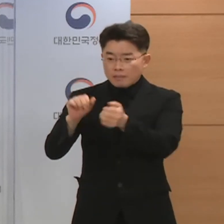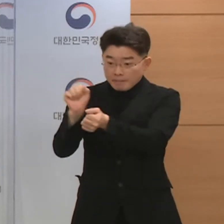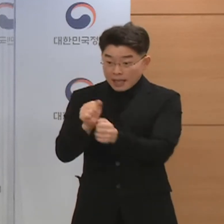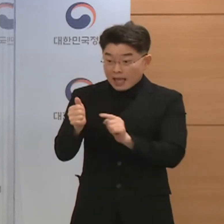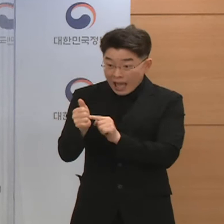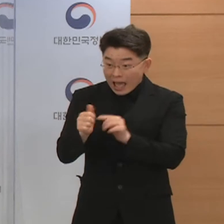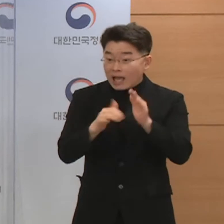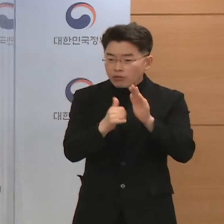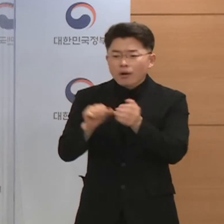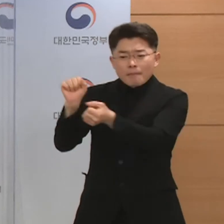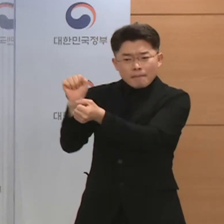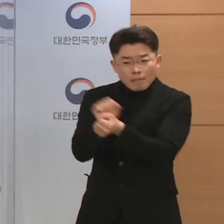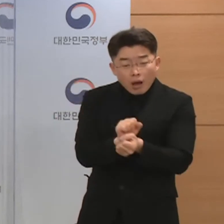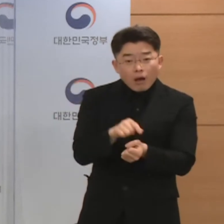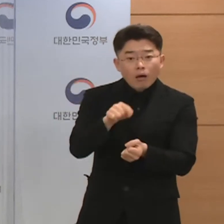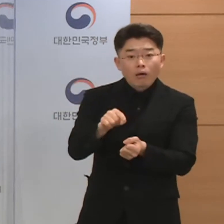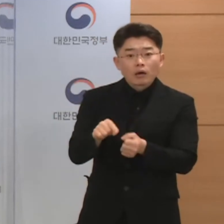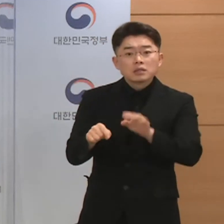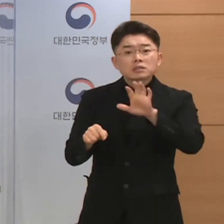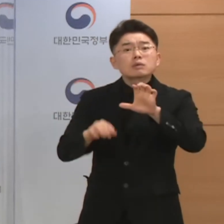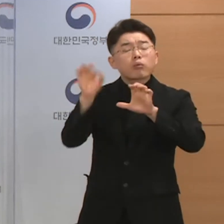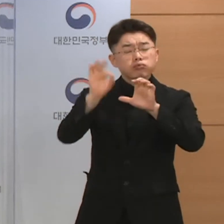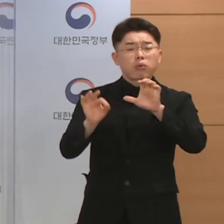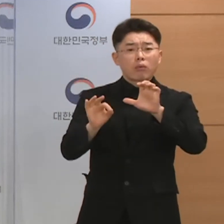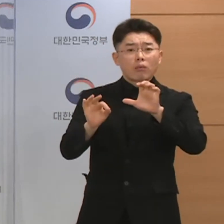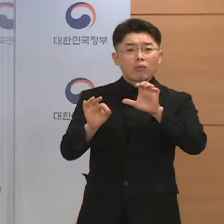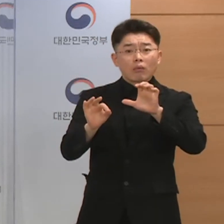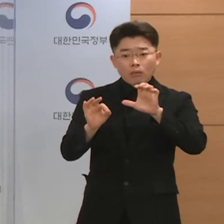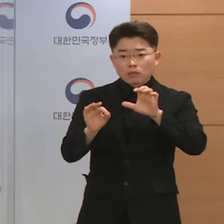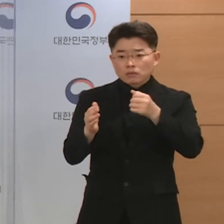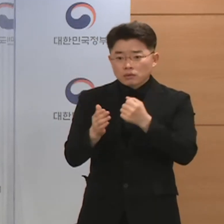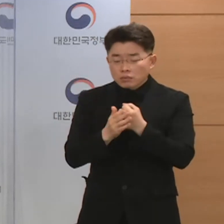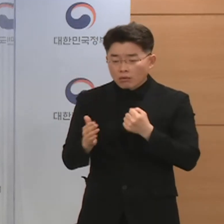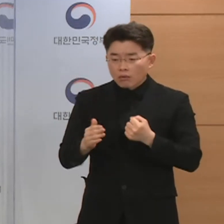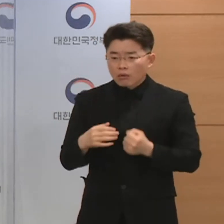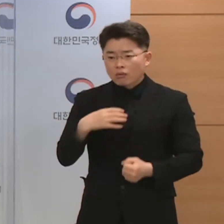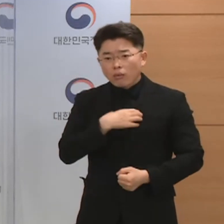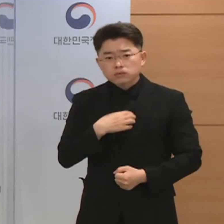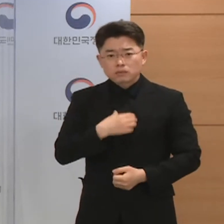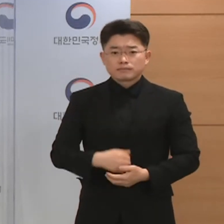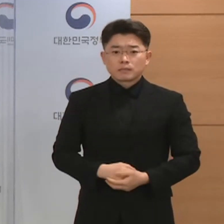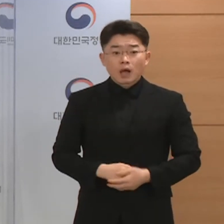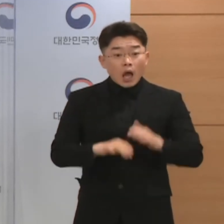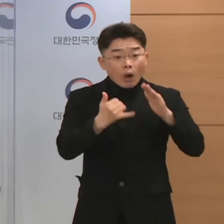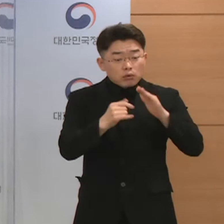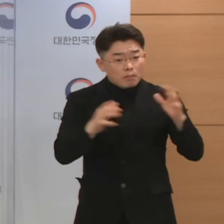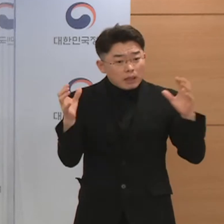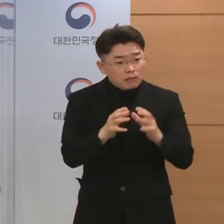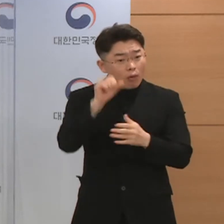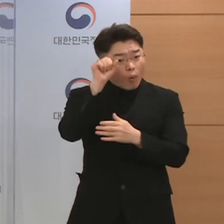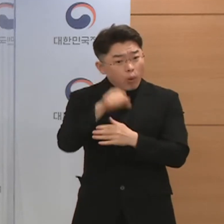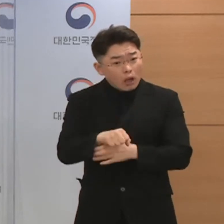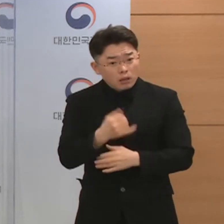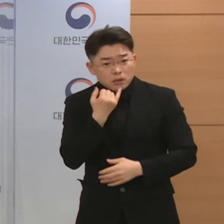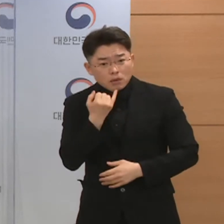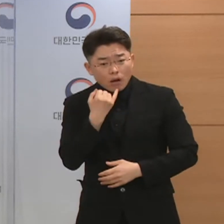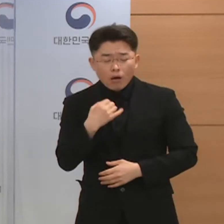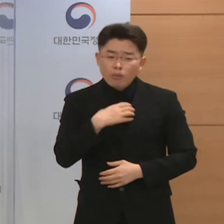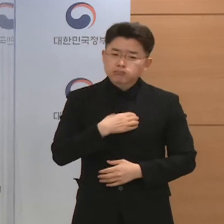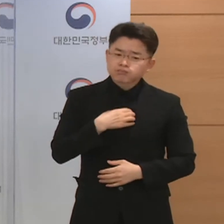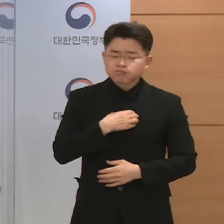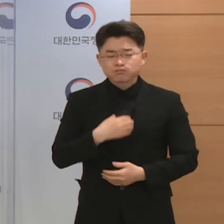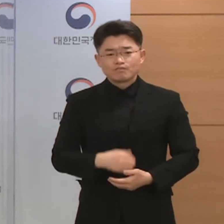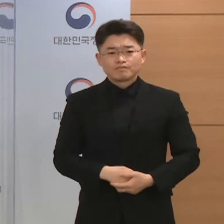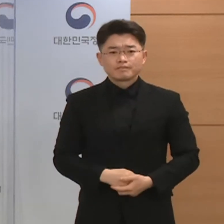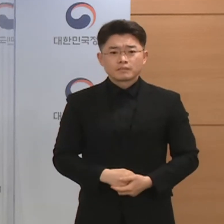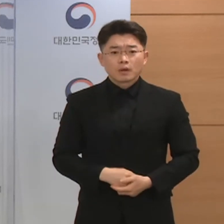기준 45.5%에 달하는데 가족 모임에서부터 인원 제한을 푸는 게 다소 우려스럽다는 시각도 있습니다.